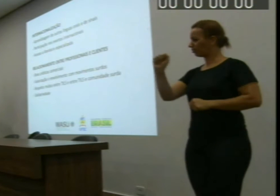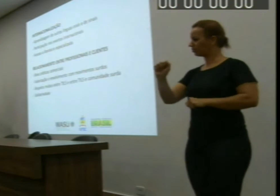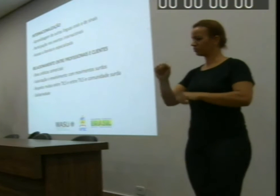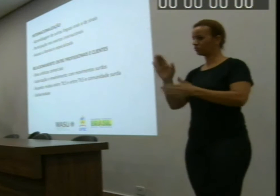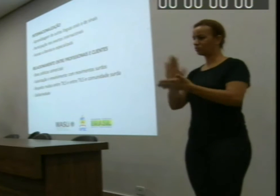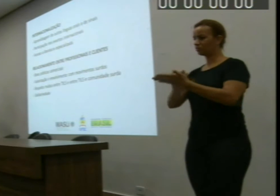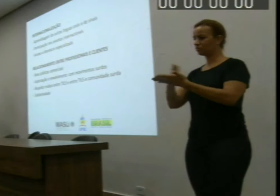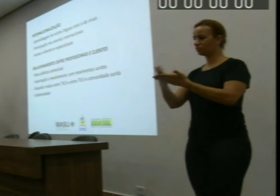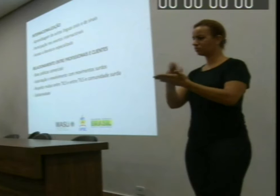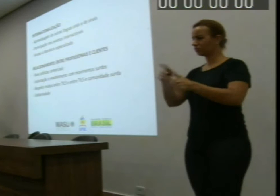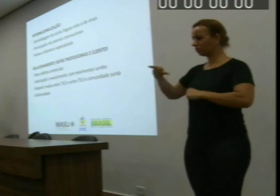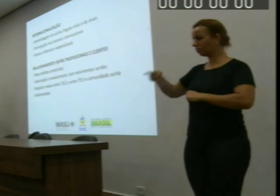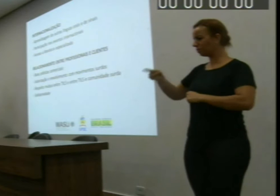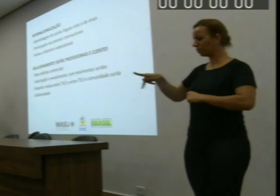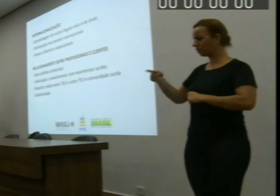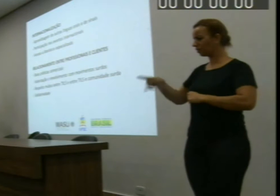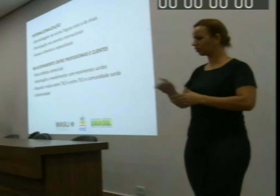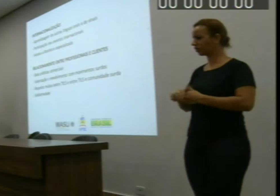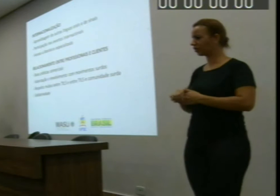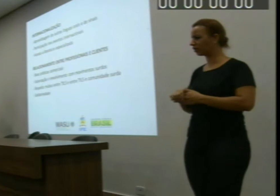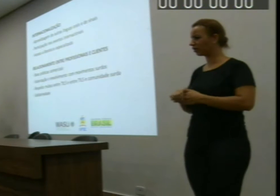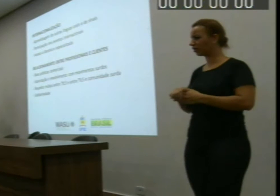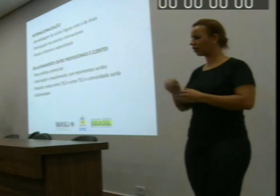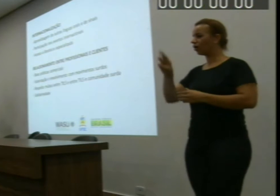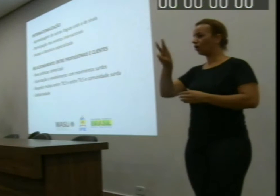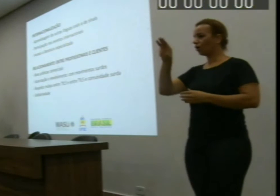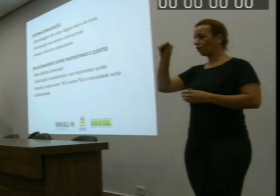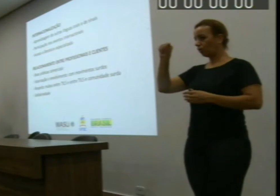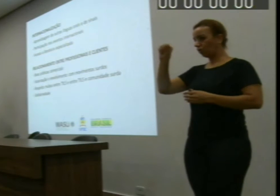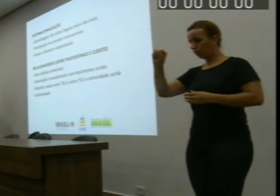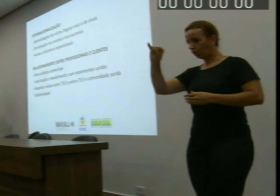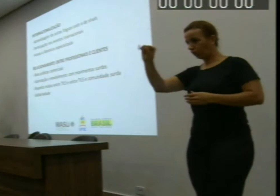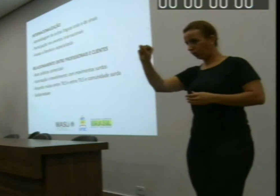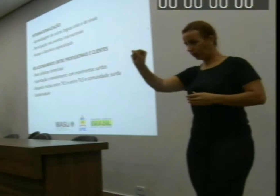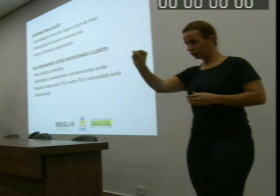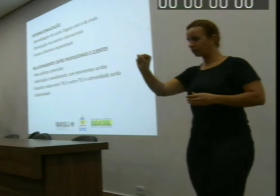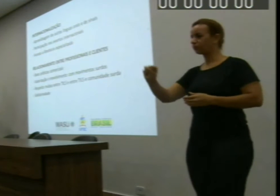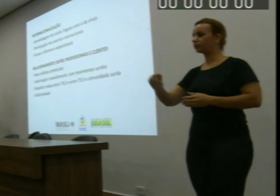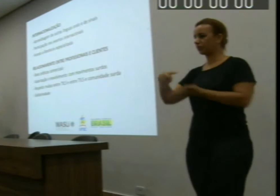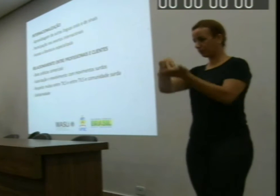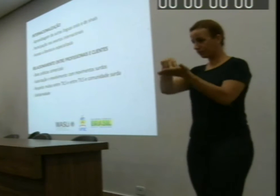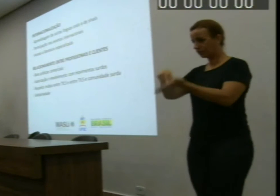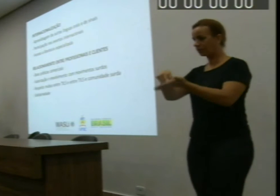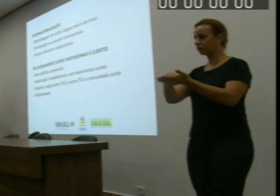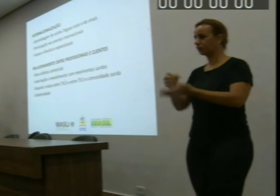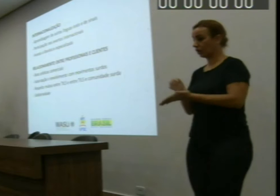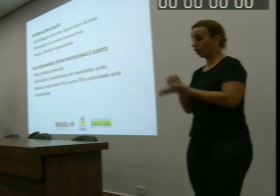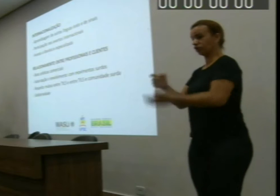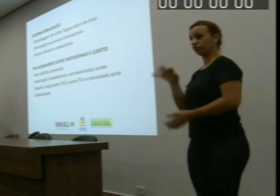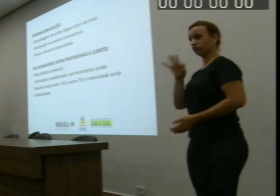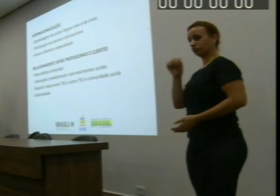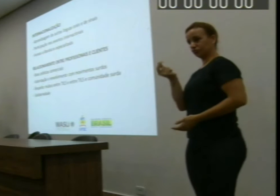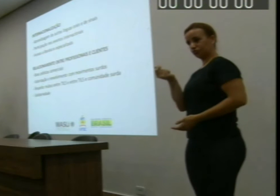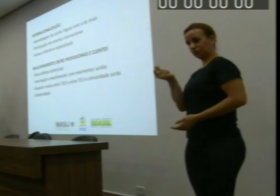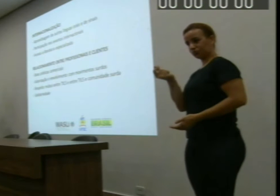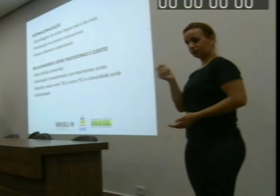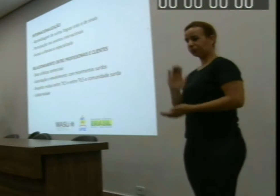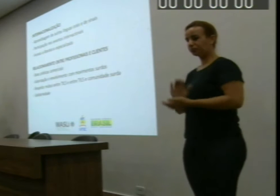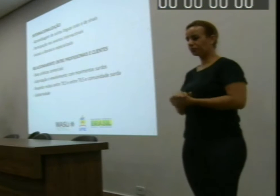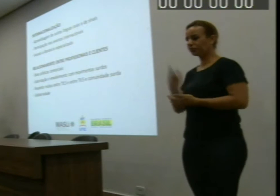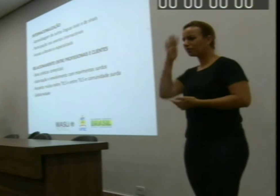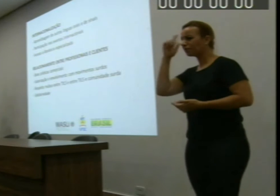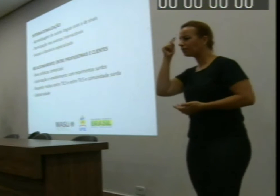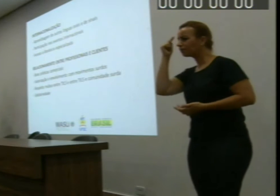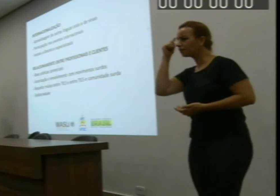governo do Paraguai apoiou a wasley eh eh eh eh apoiou também financiou Então imagina só